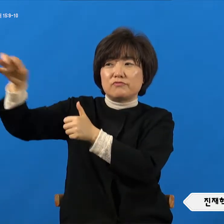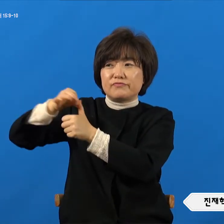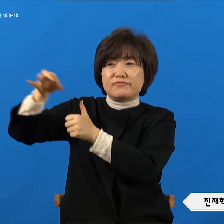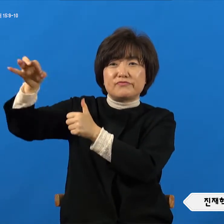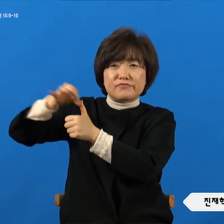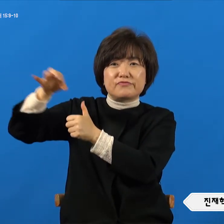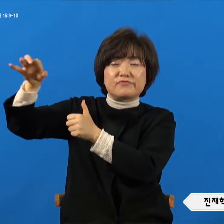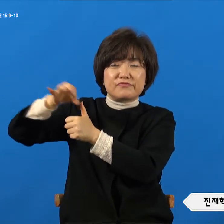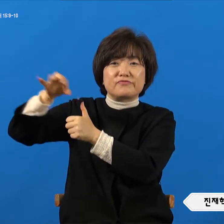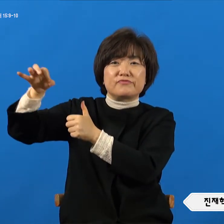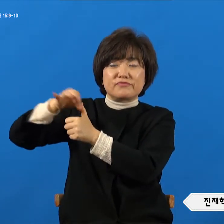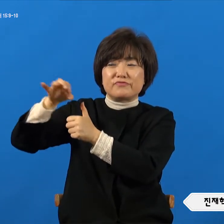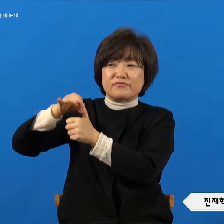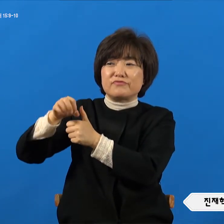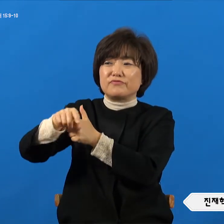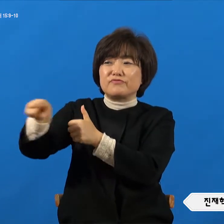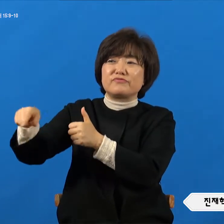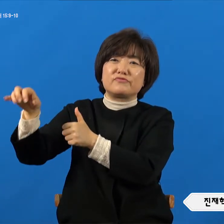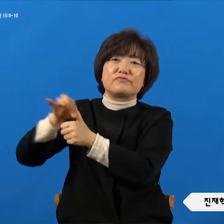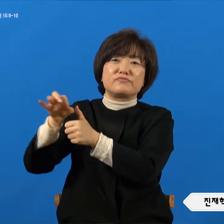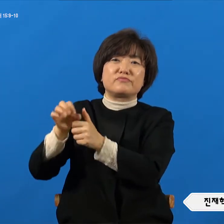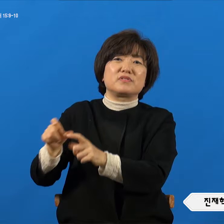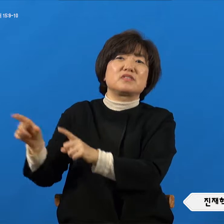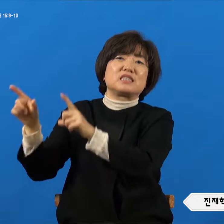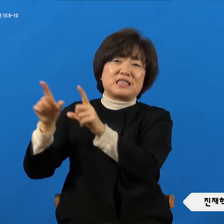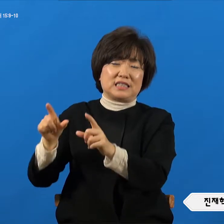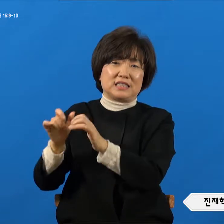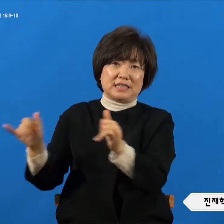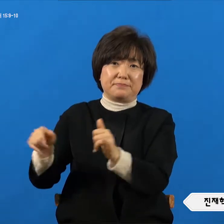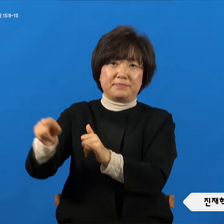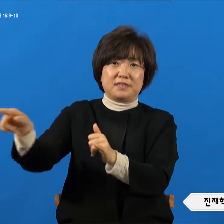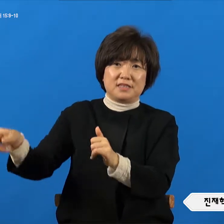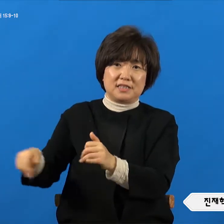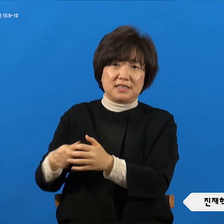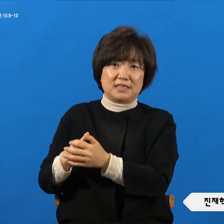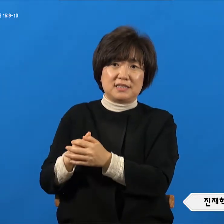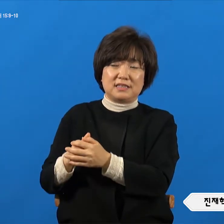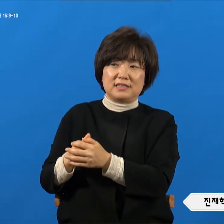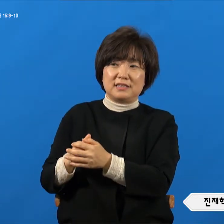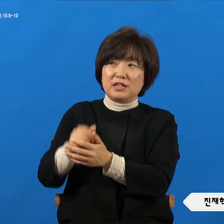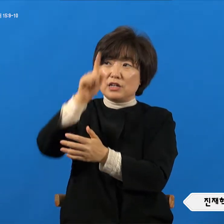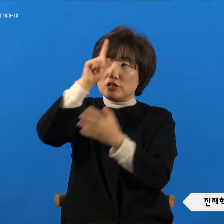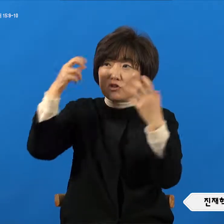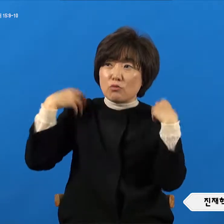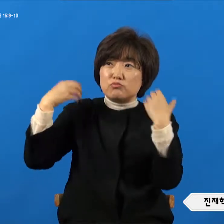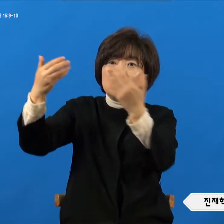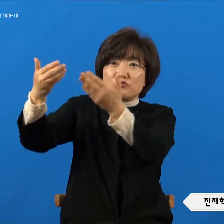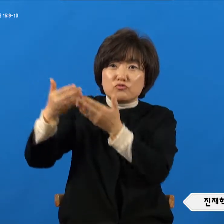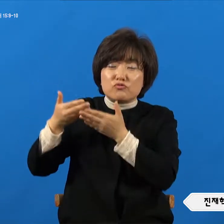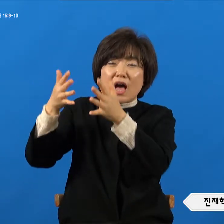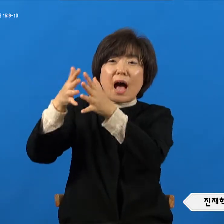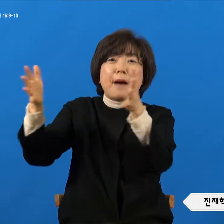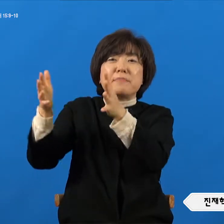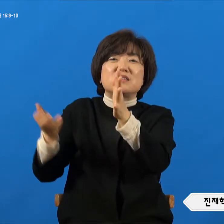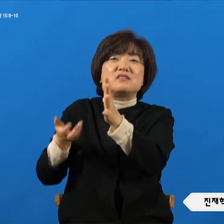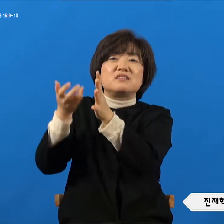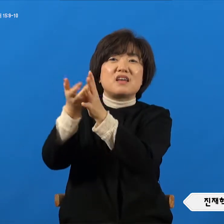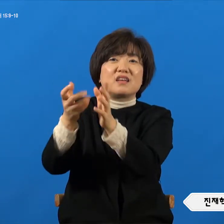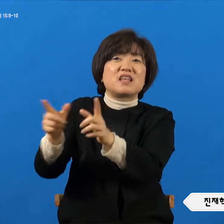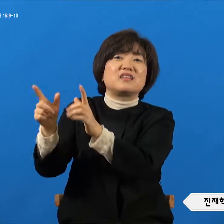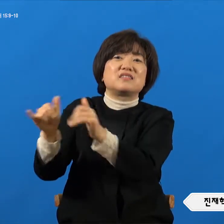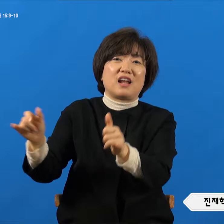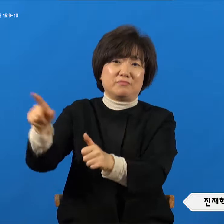소셜 시큐리티를 겨우 타면서 정부에서 준 아파트에서 살고 있는